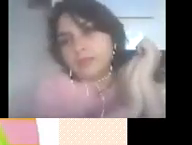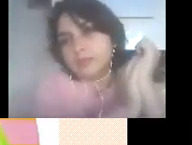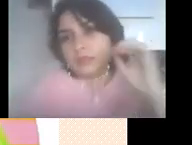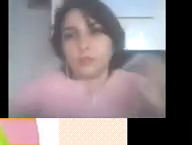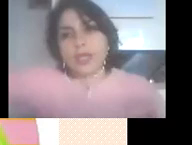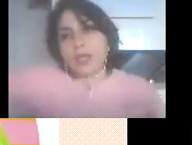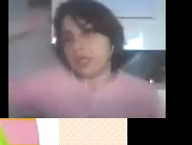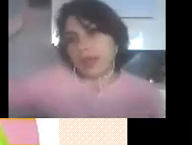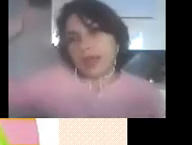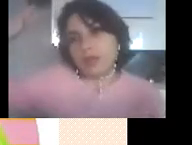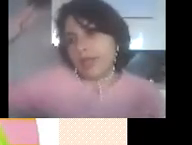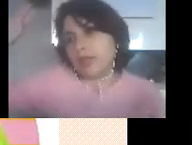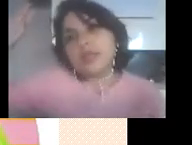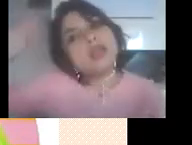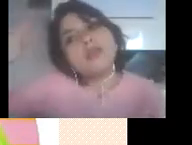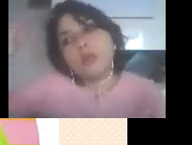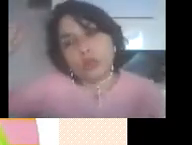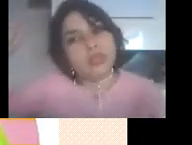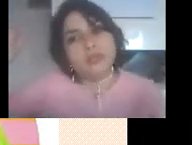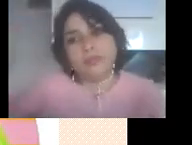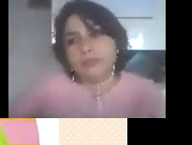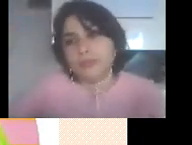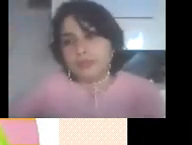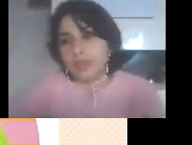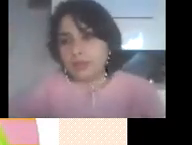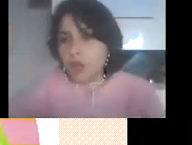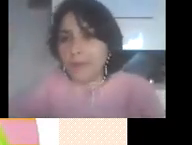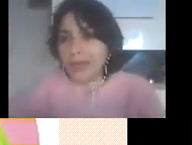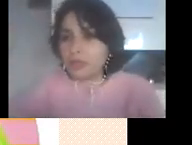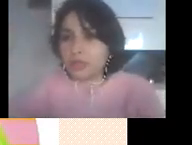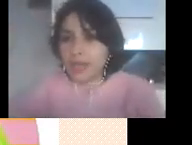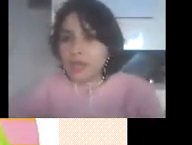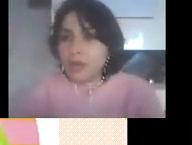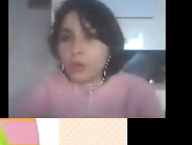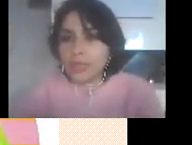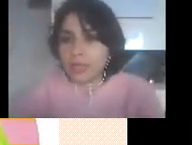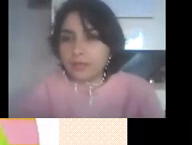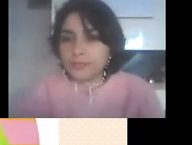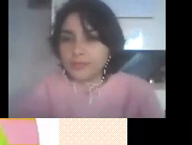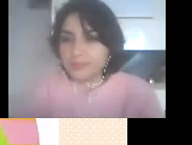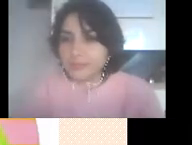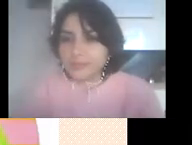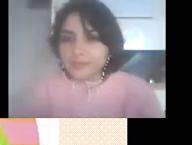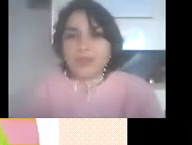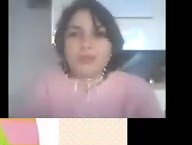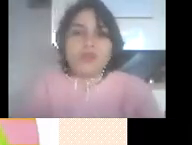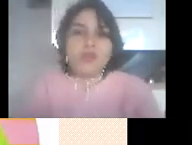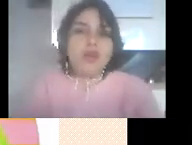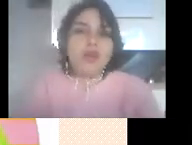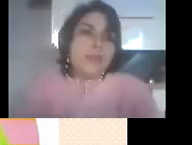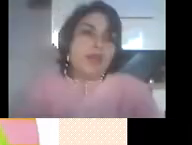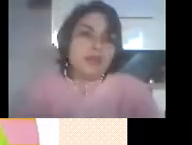vida? Porque a mí se me han caído varias tazas y he quebrado muchas. No, Mati, ¿no se te ha caído ninguna taza?